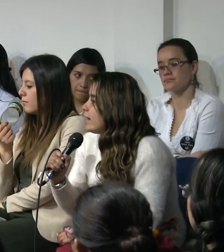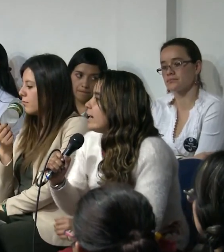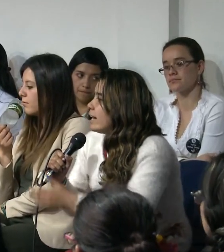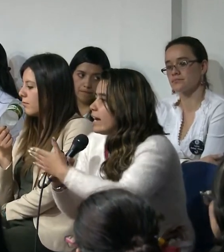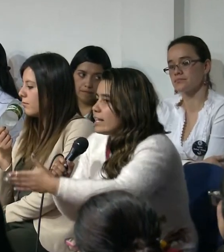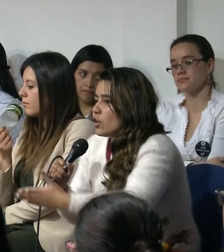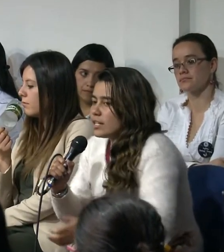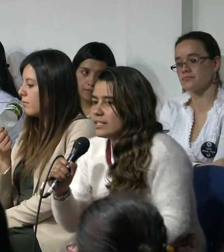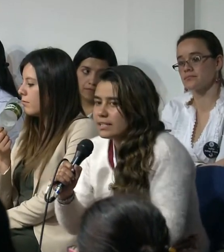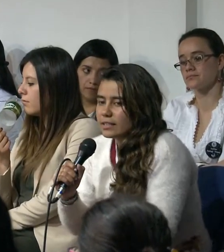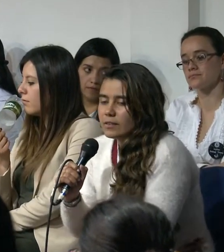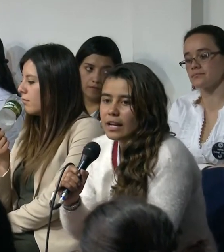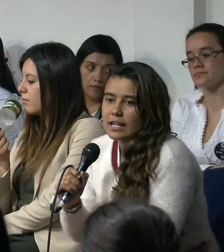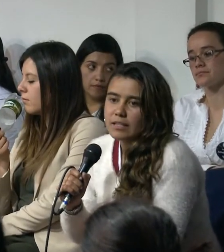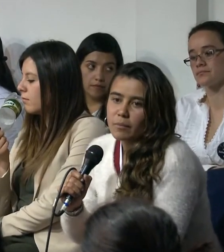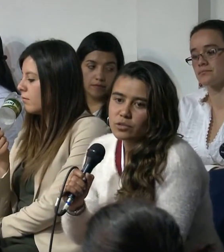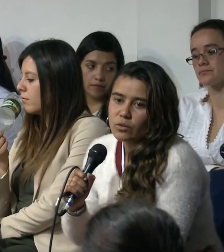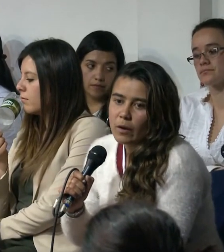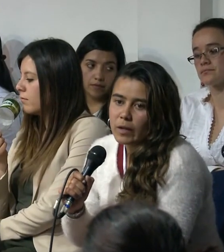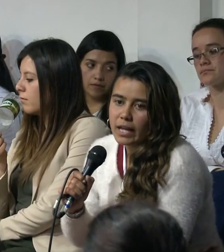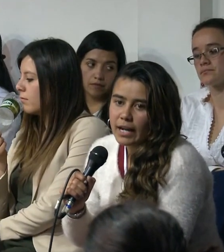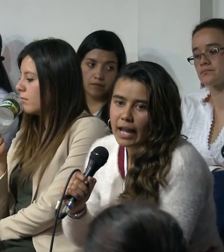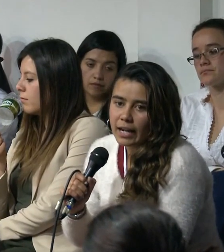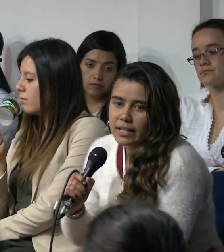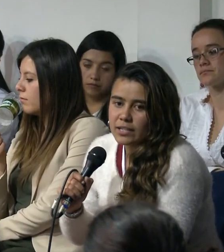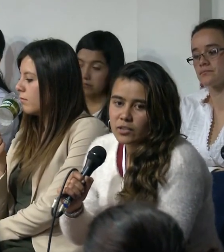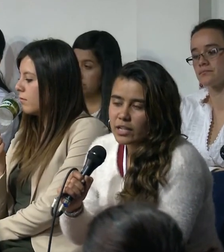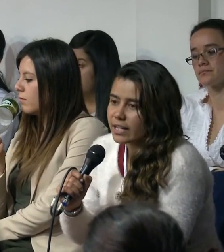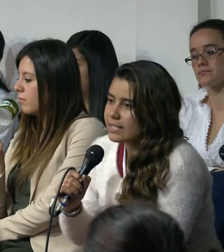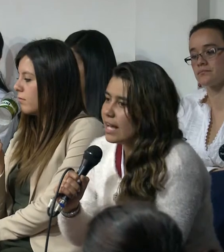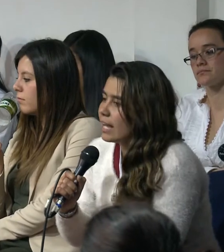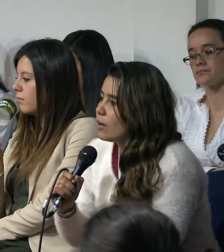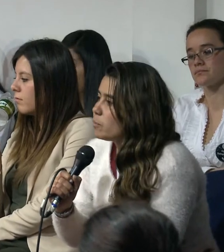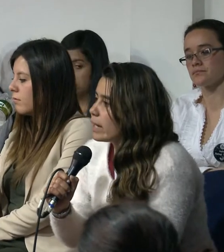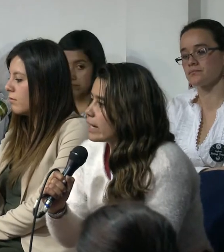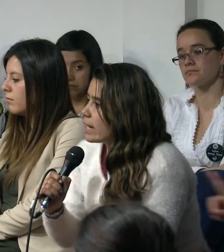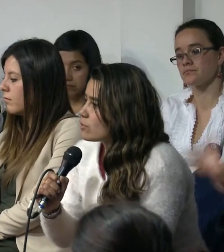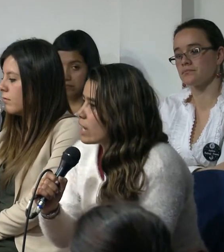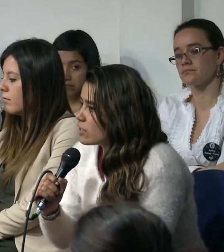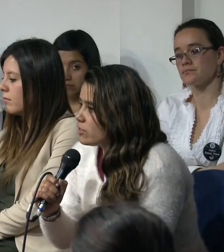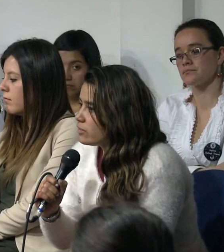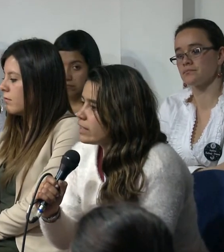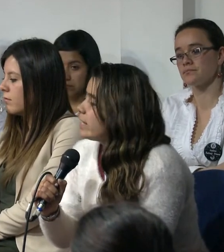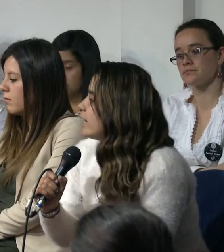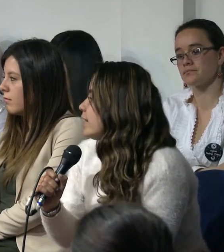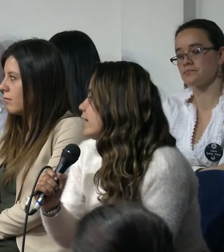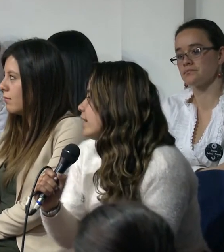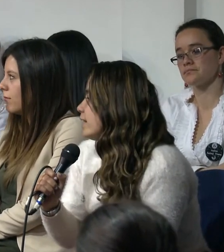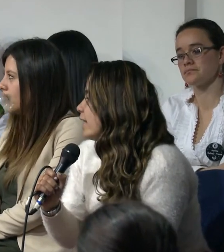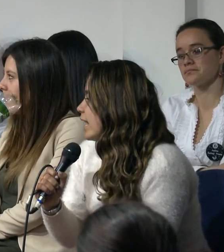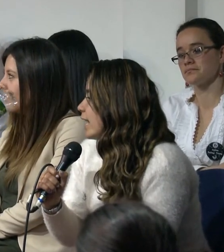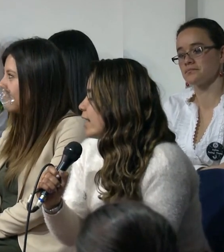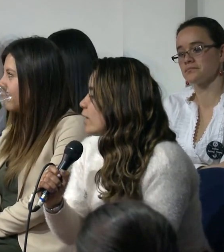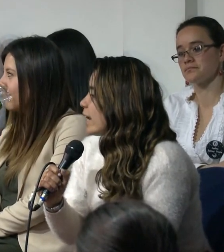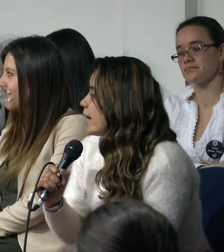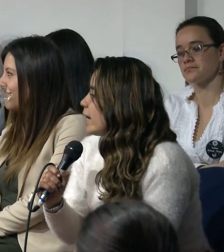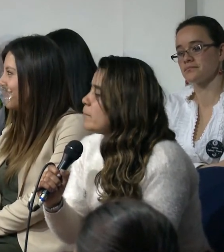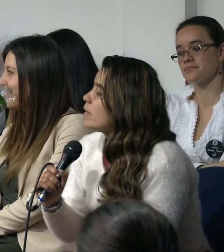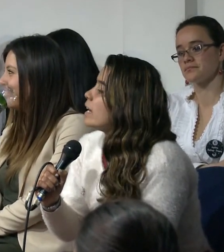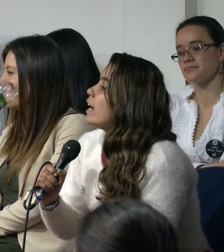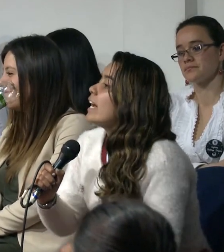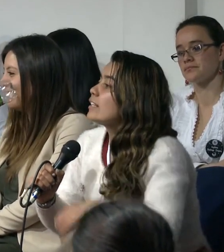que todas esas actividades las llevamos a una vida real. Soy egresada de la UPN hace un año y creo